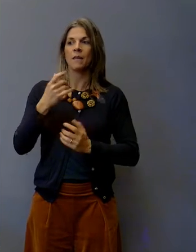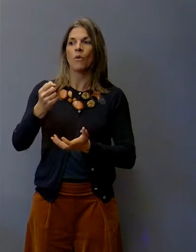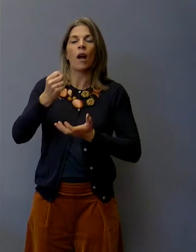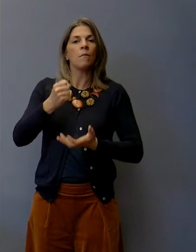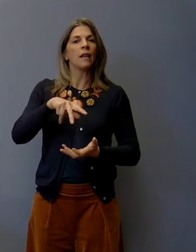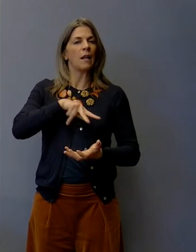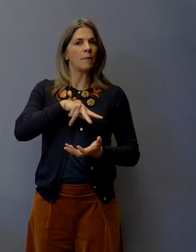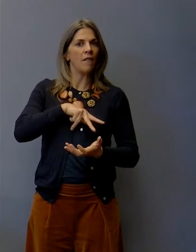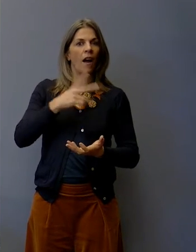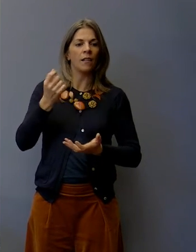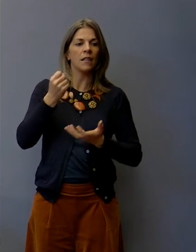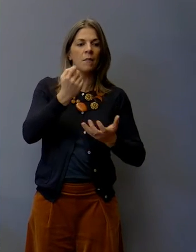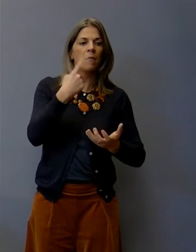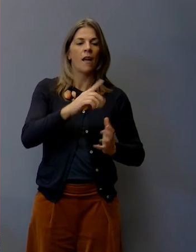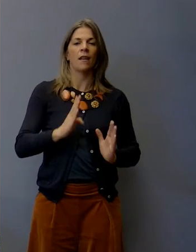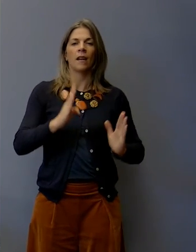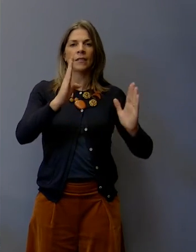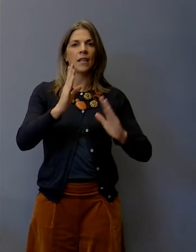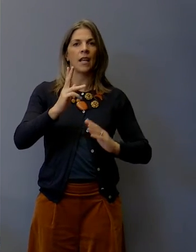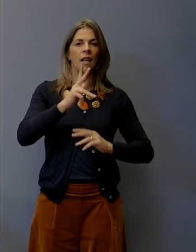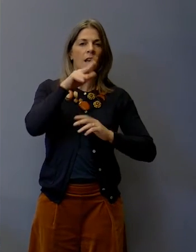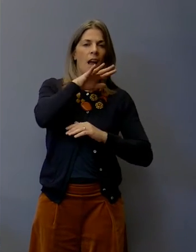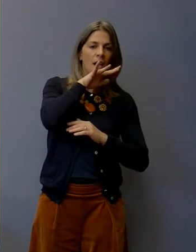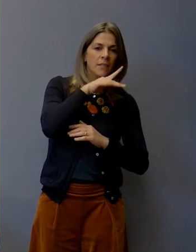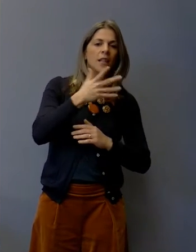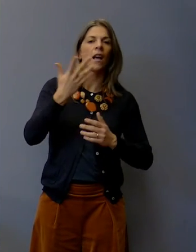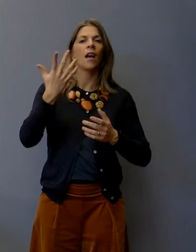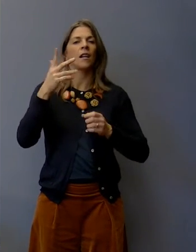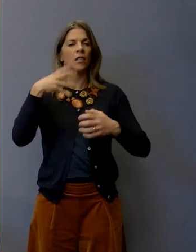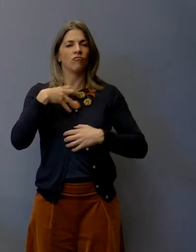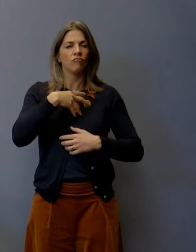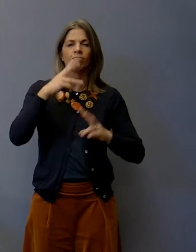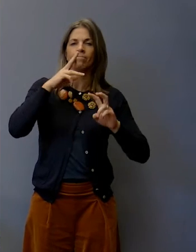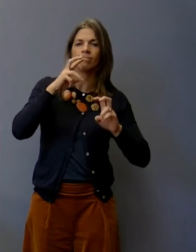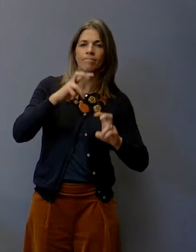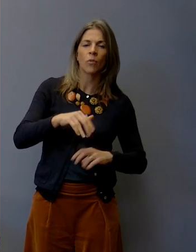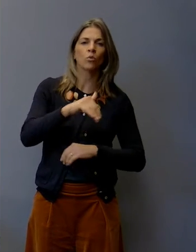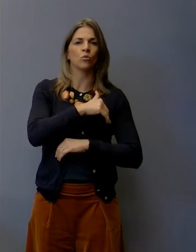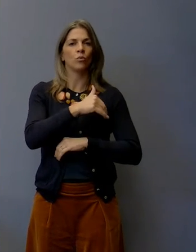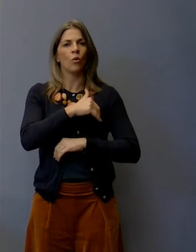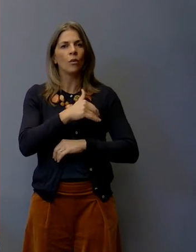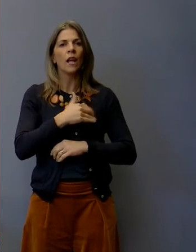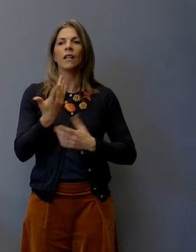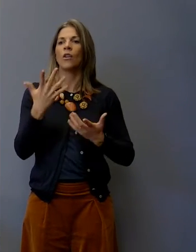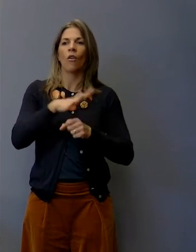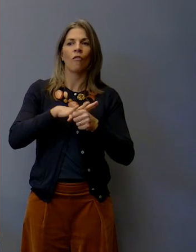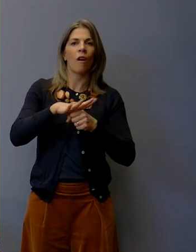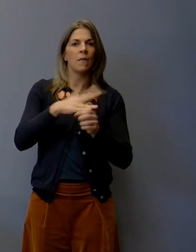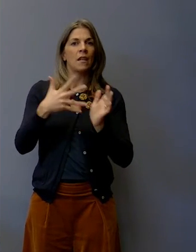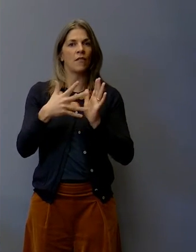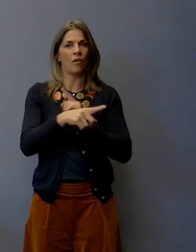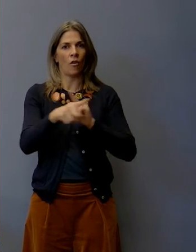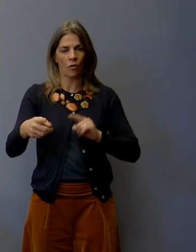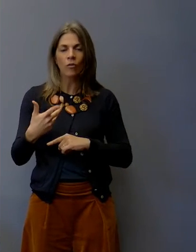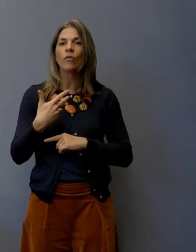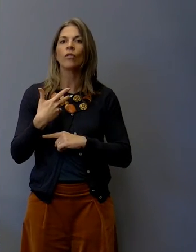per strutture mediche e case di riposo scuole case per studenti o per i cittadini in difficoltà progetti che possono incrementare il benessere la salute della comunità